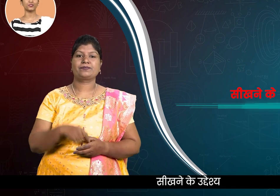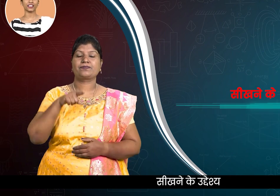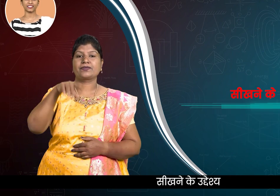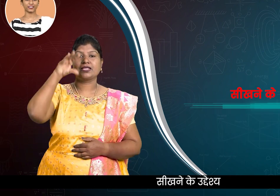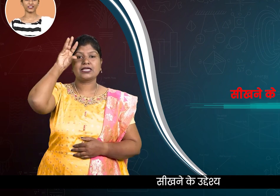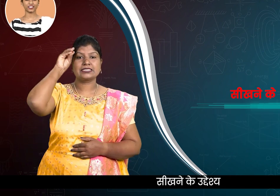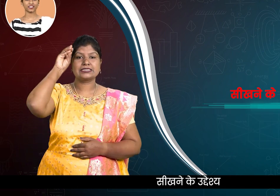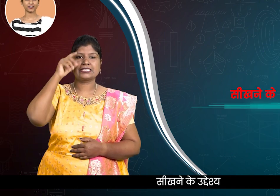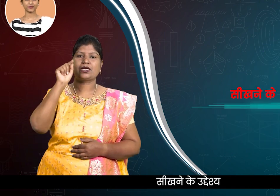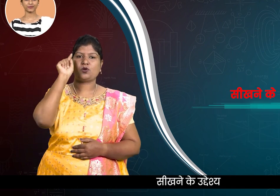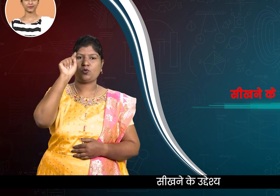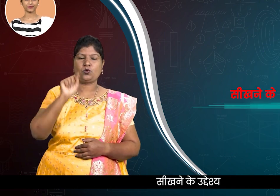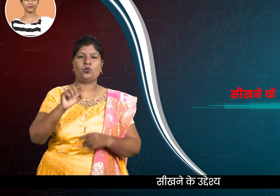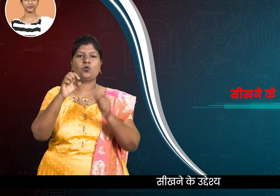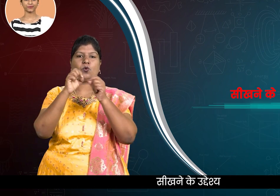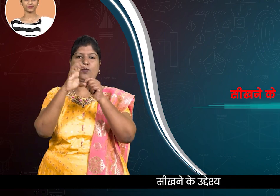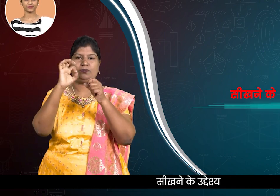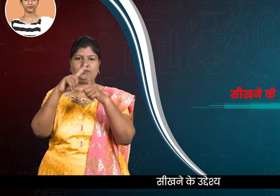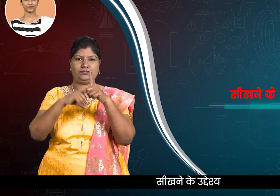सीखने के उद्देश्य: